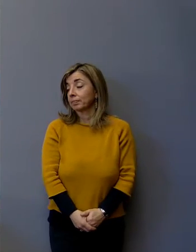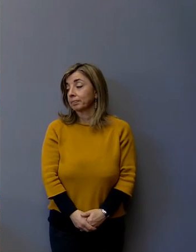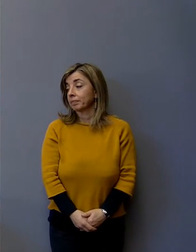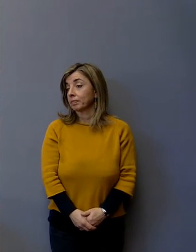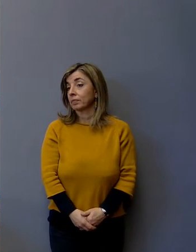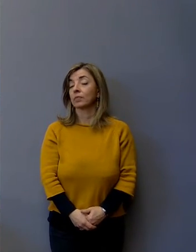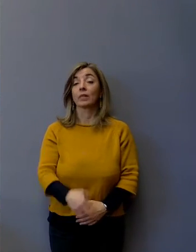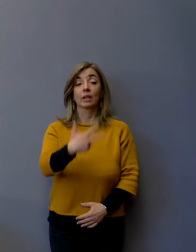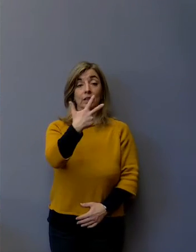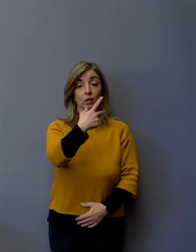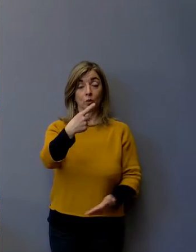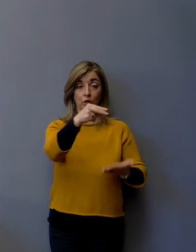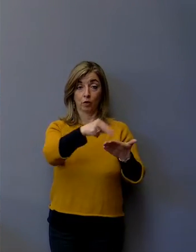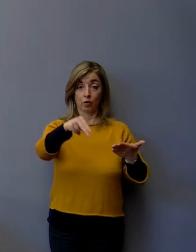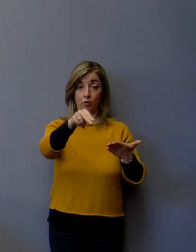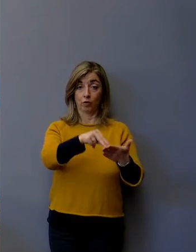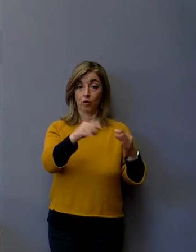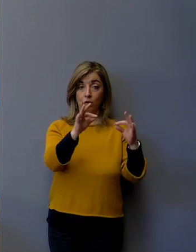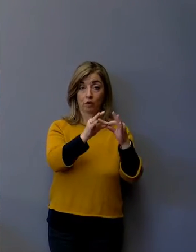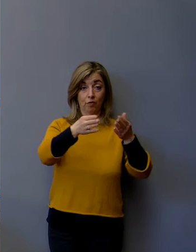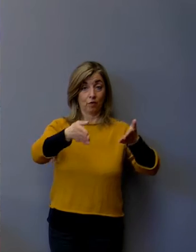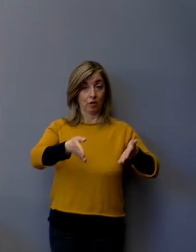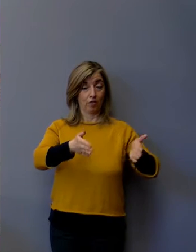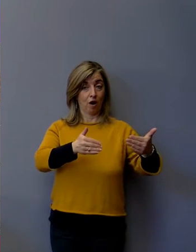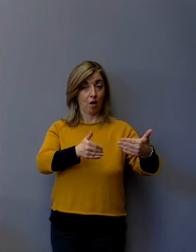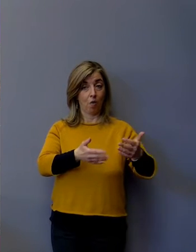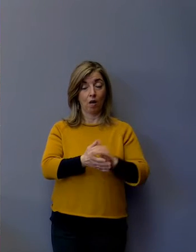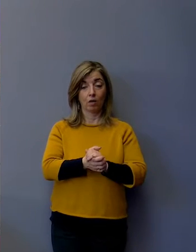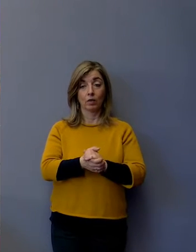31 voti favorevoli in aula consigliere avvenente